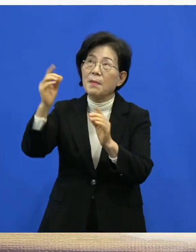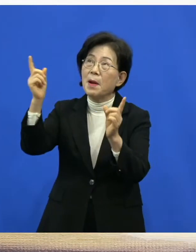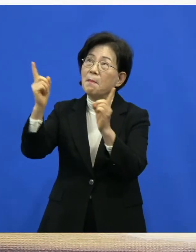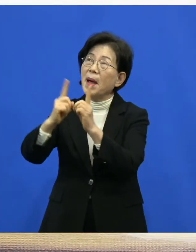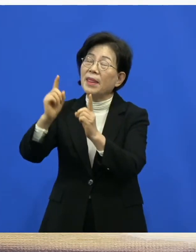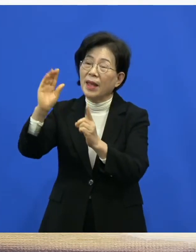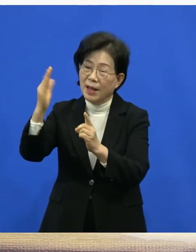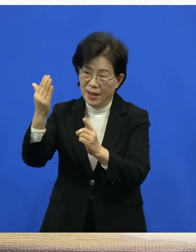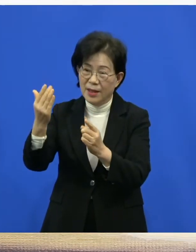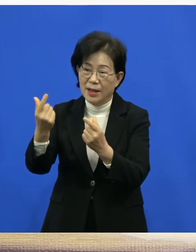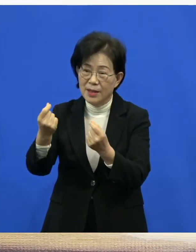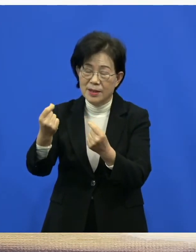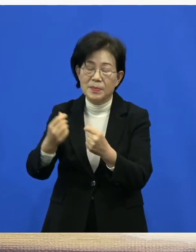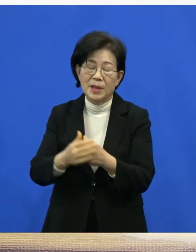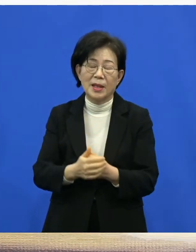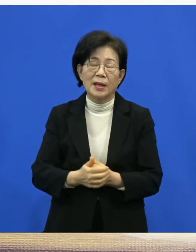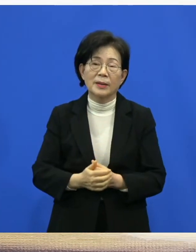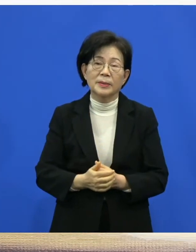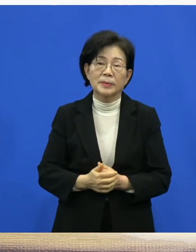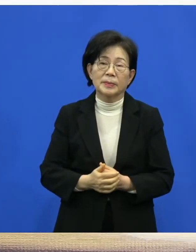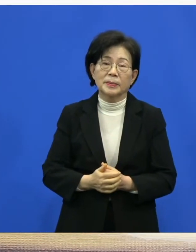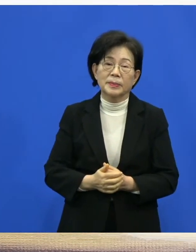길에서 하나님 만나기 어려워요.